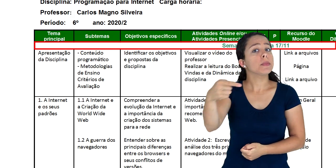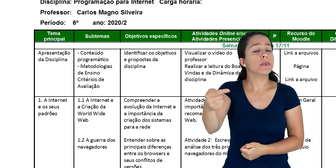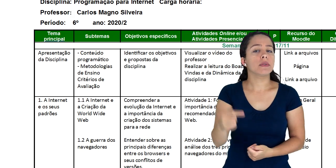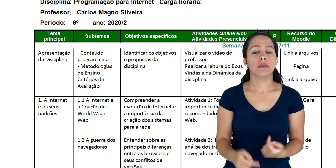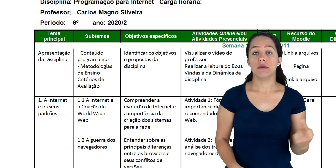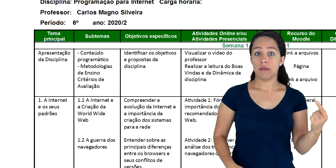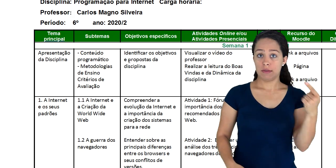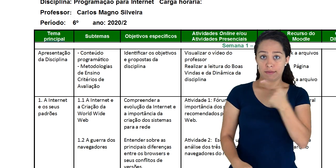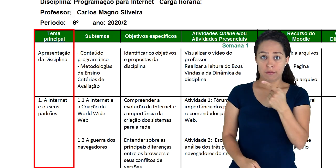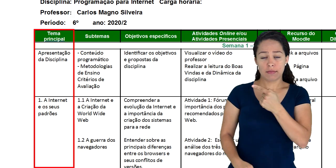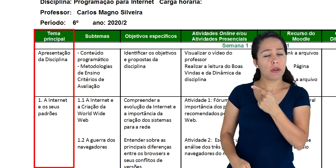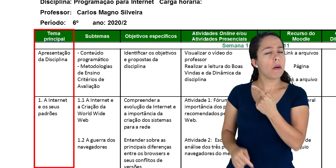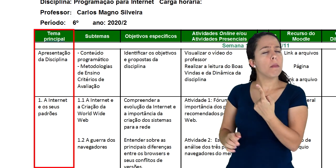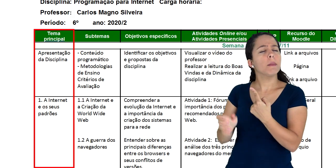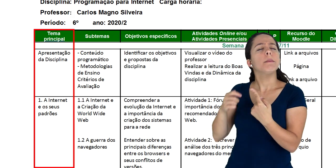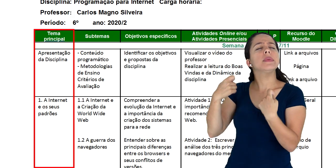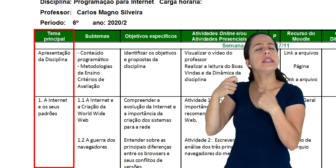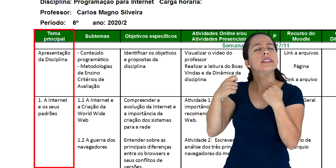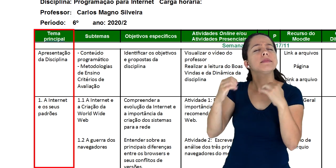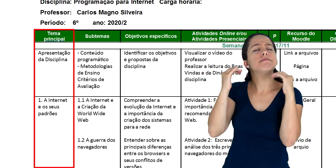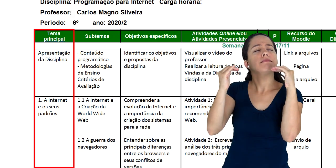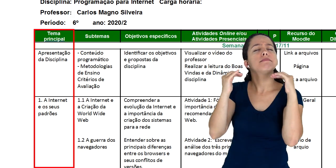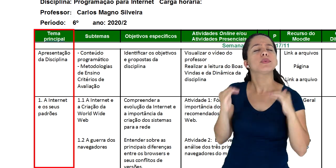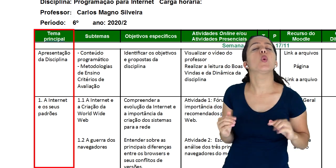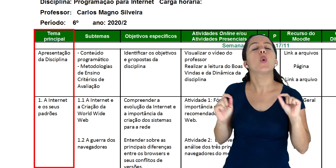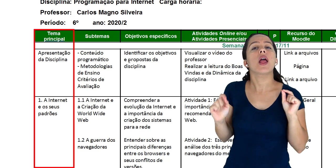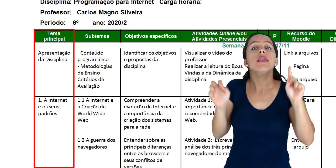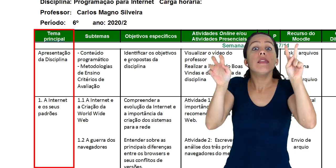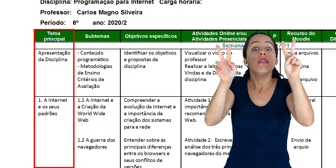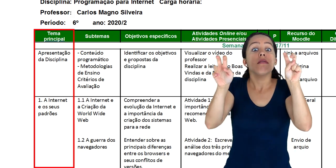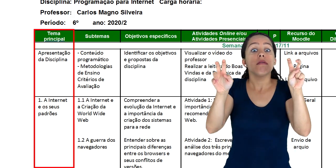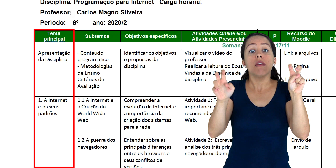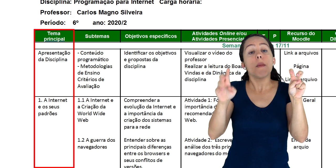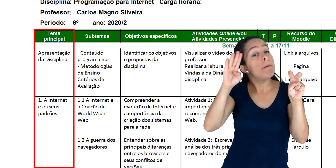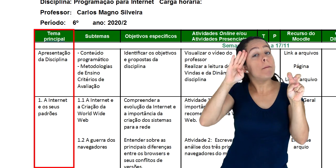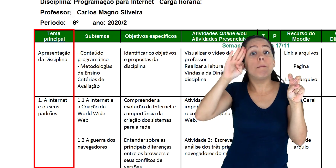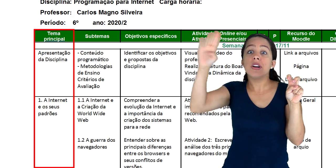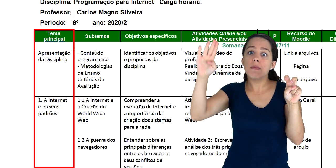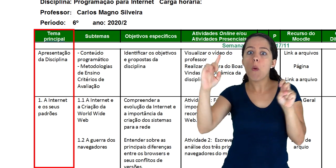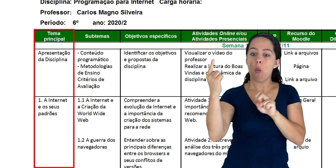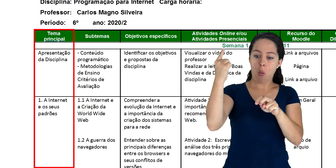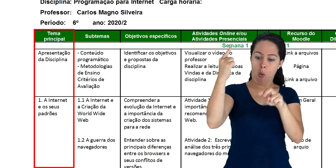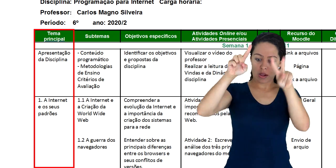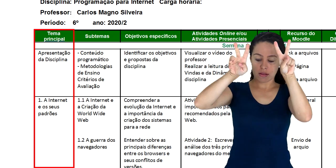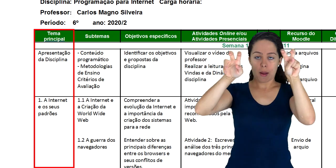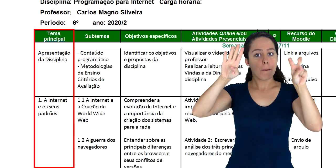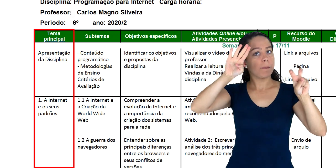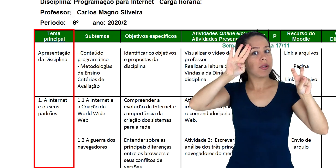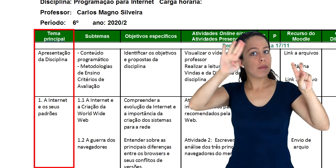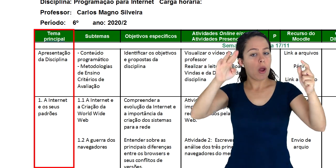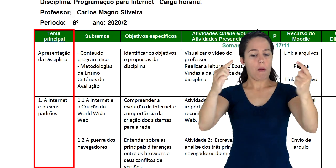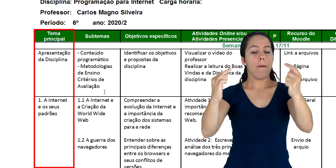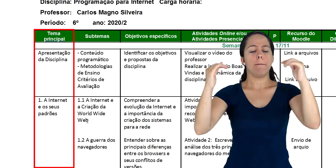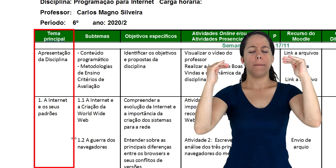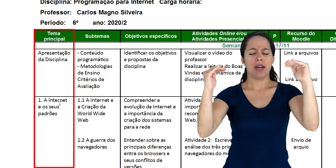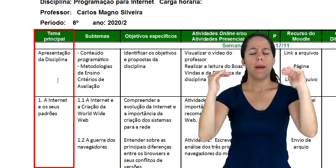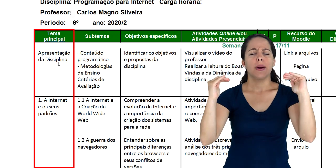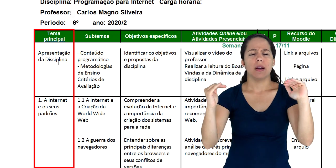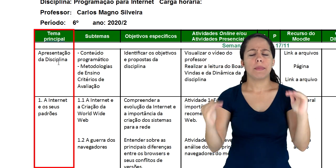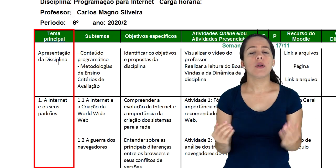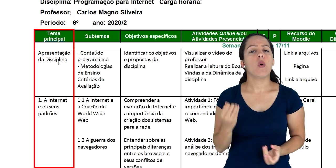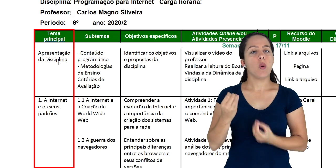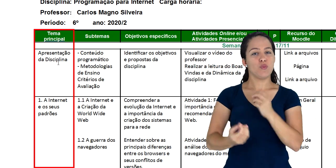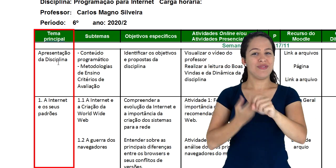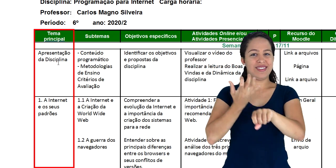o próximo passo é definir quais são os temas principais que serão abordados na disciplina.